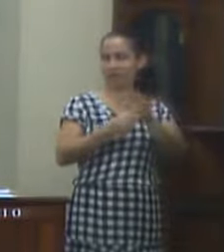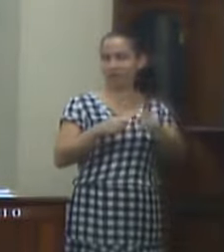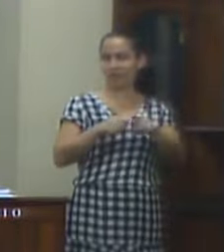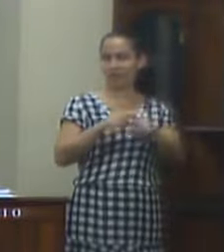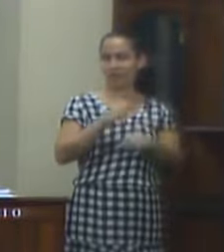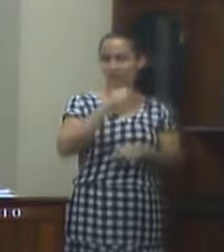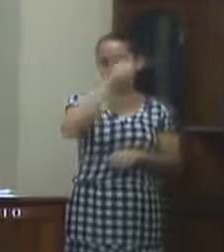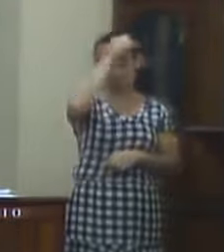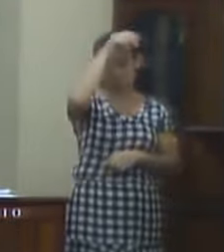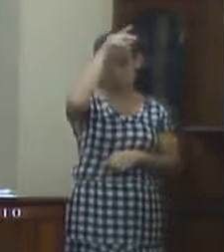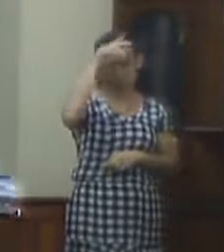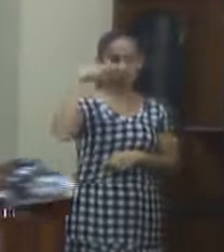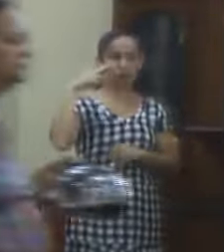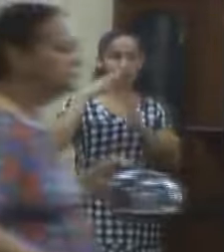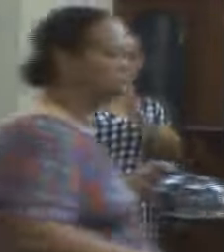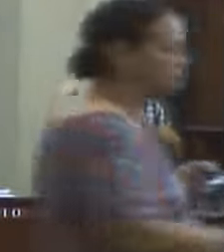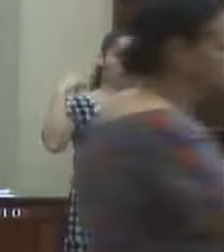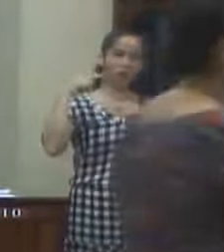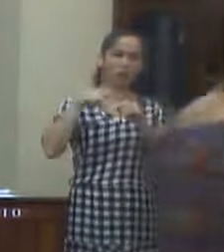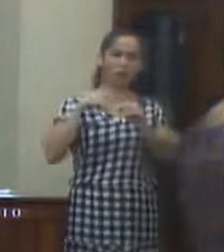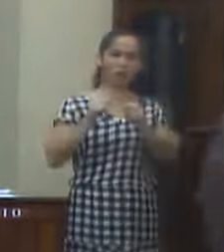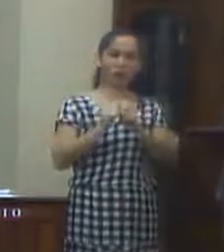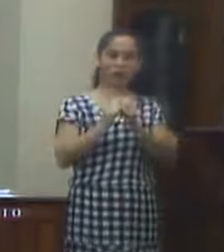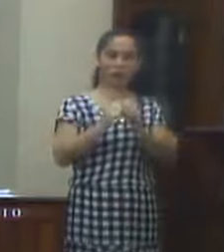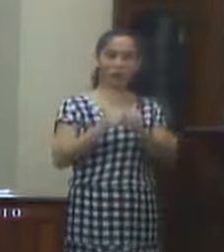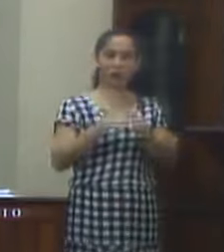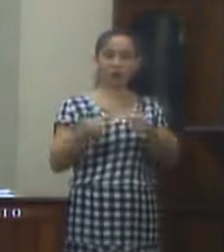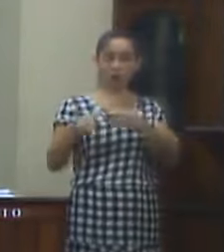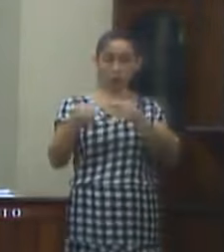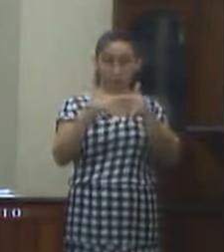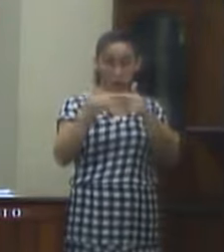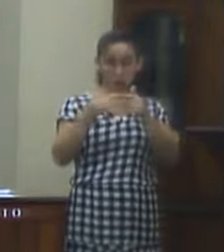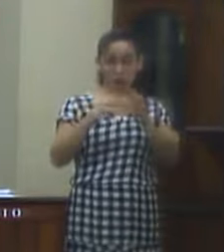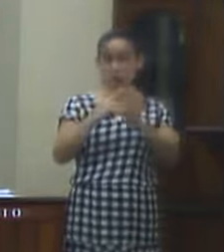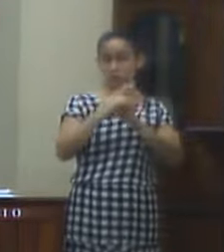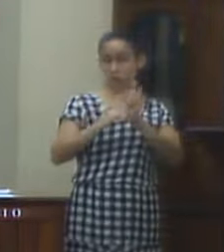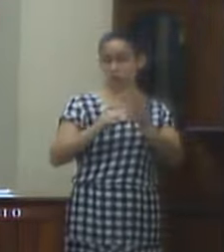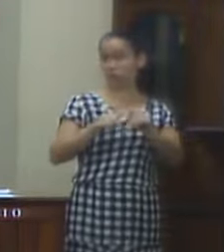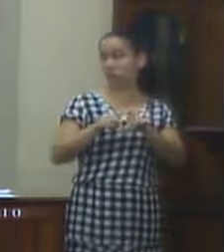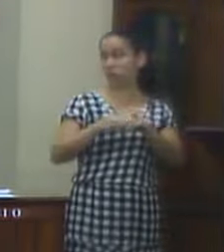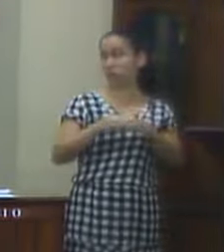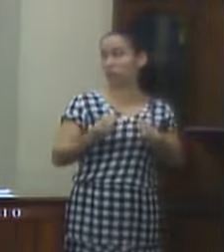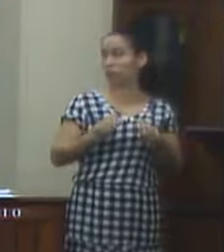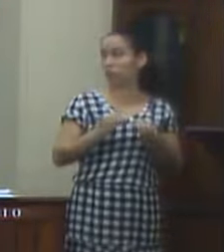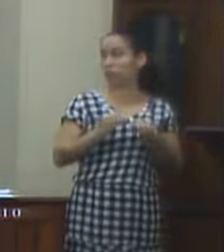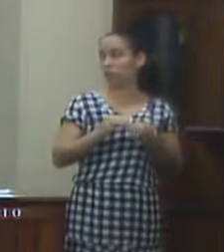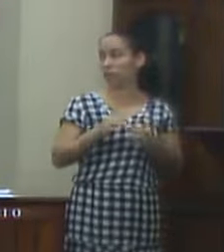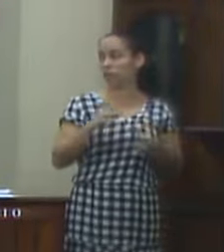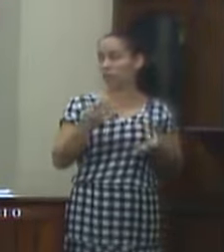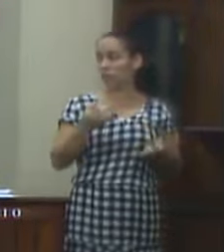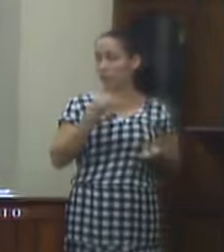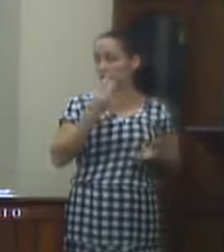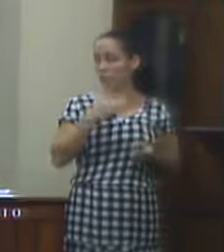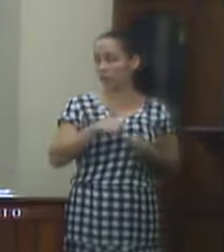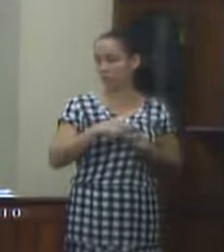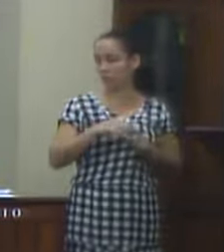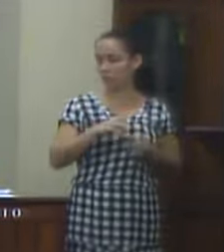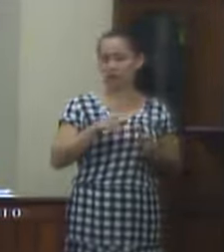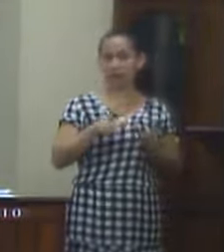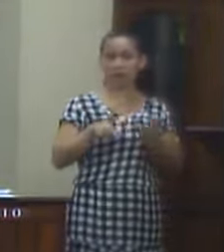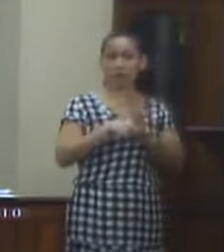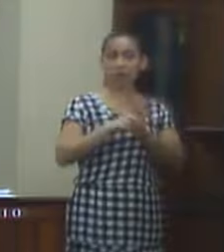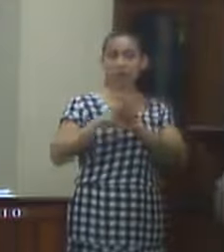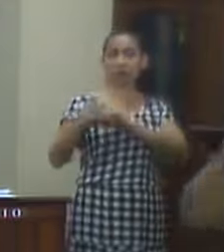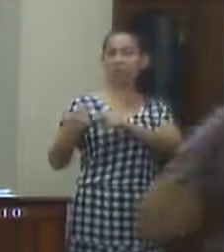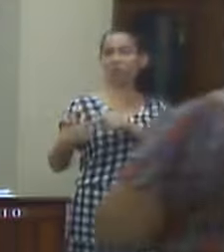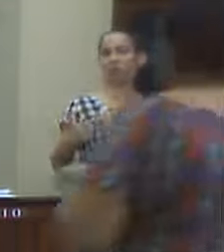Legislativo e exarado parecer favorável, considerando o projeto formalmente e materialmente constitucional, legal e jurídico,